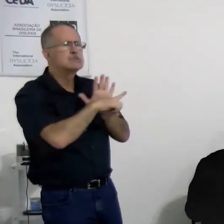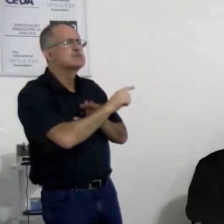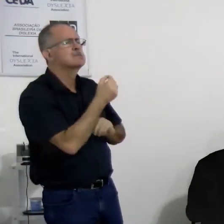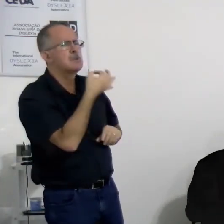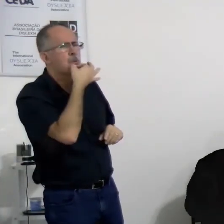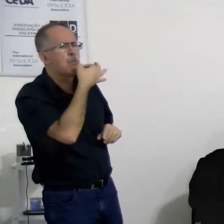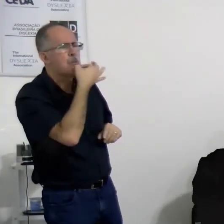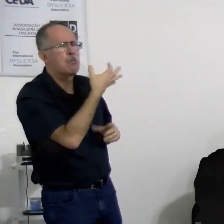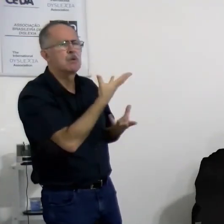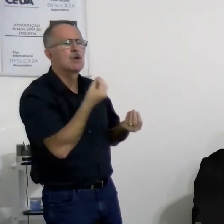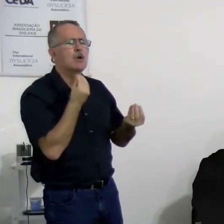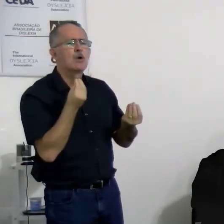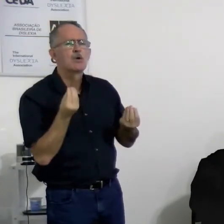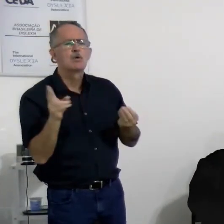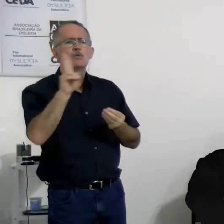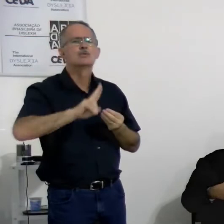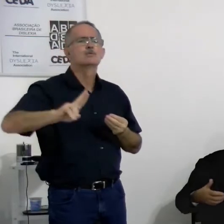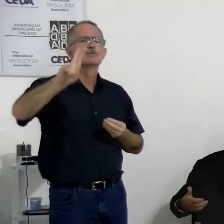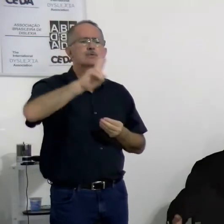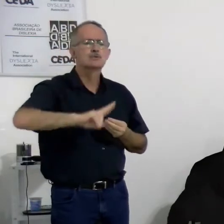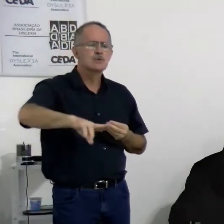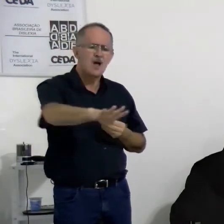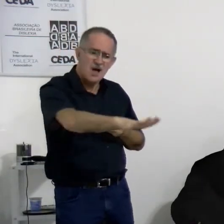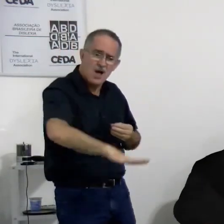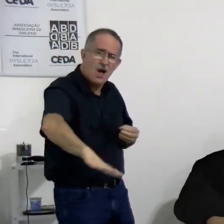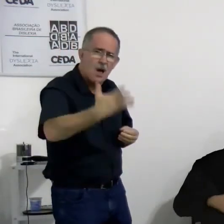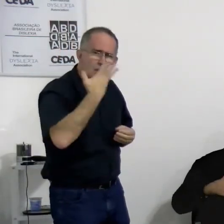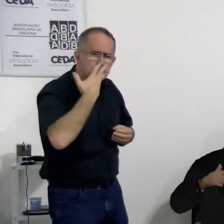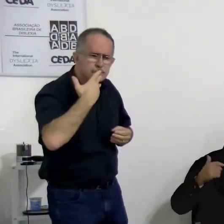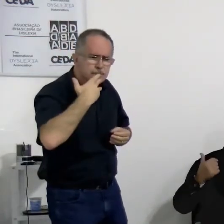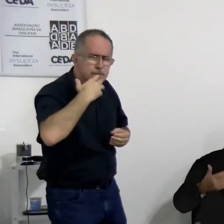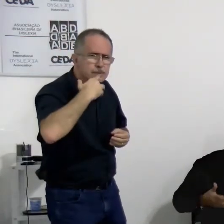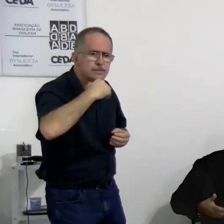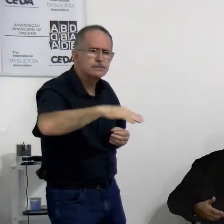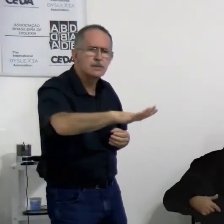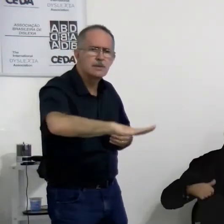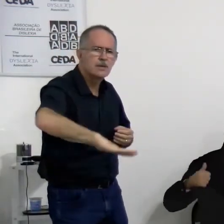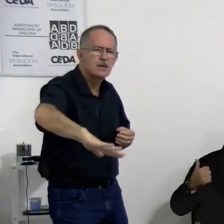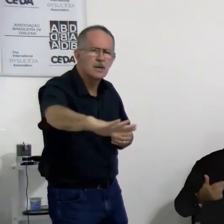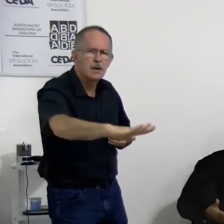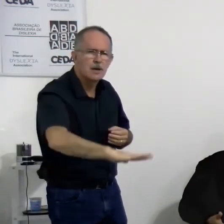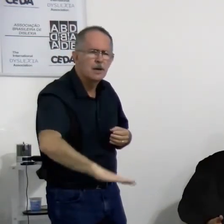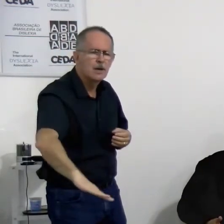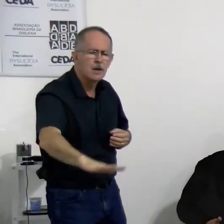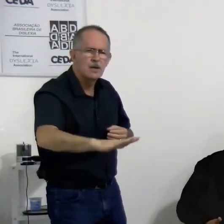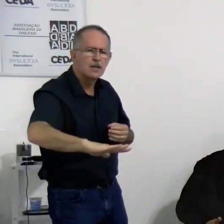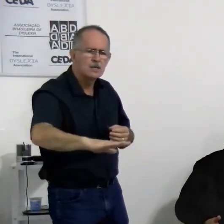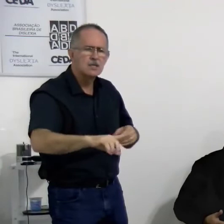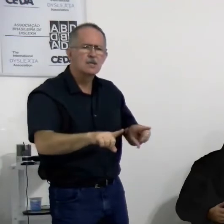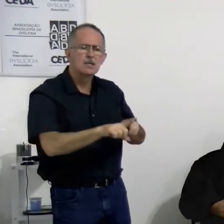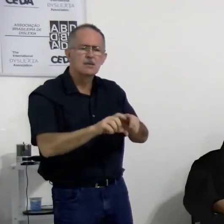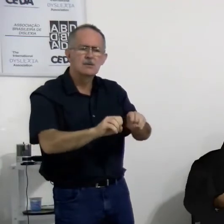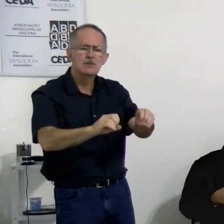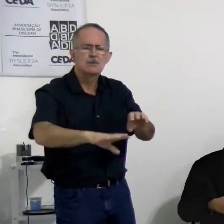acha sobre a introdução em criancinhas, não é? Do maternal, da educação